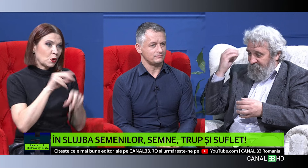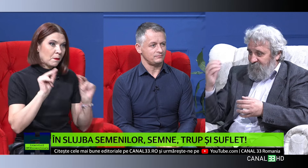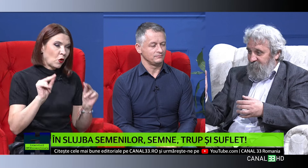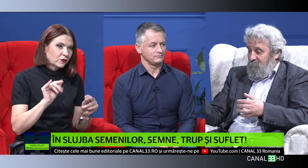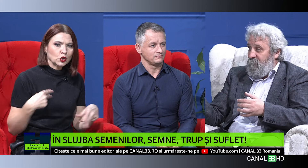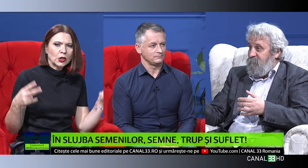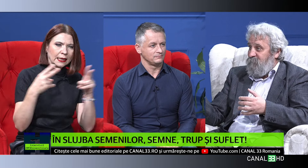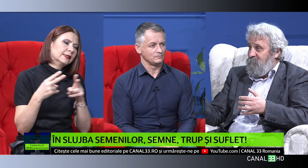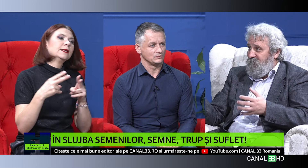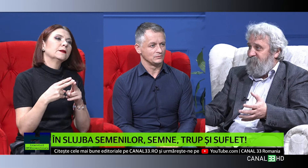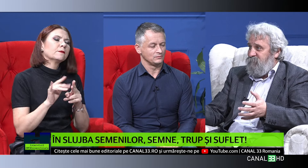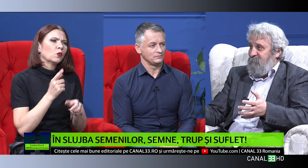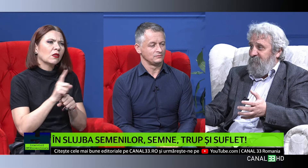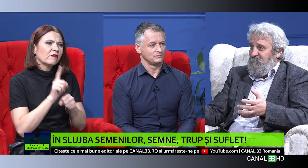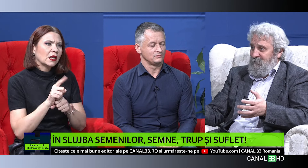te-ai întâlnit cu diverse generații,